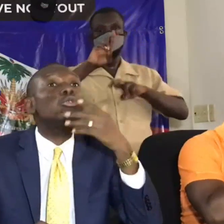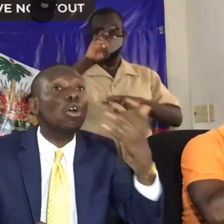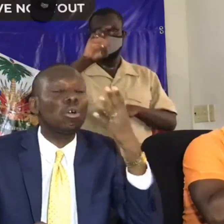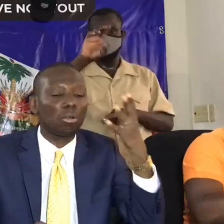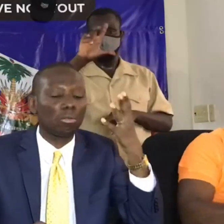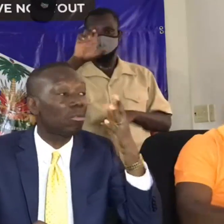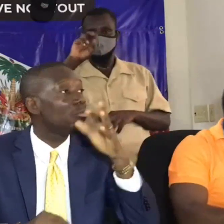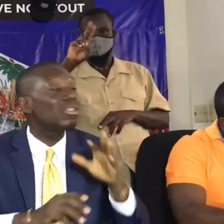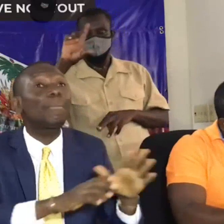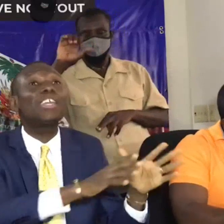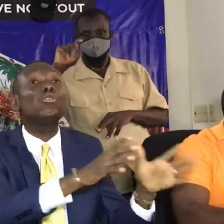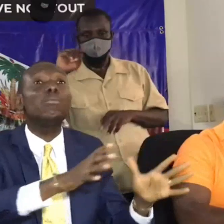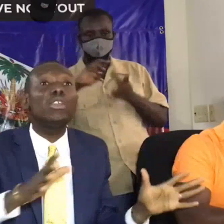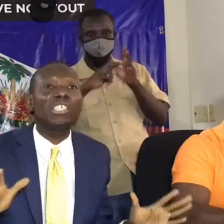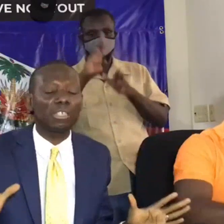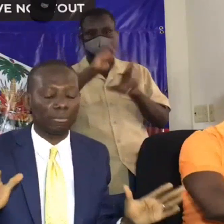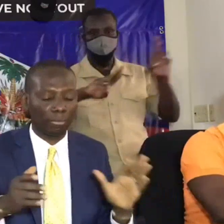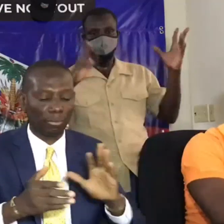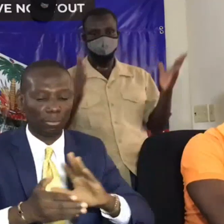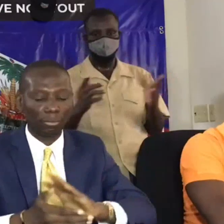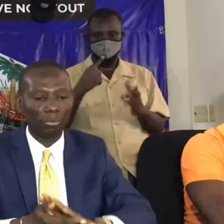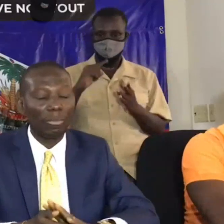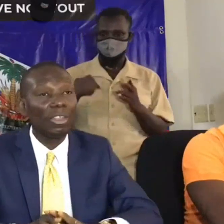le sort de ces prisonniers politiques.